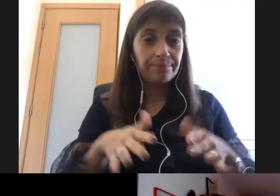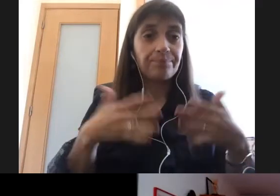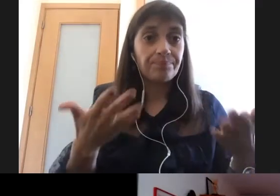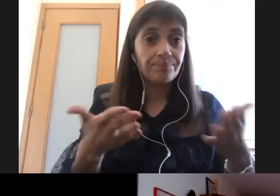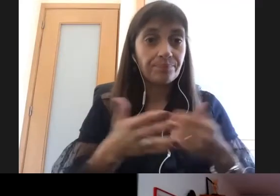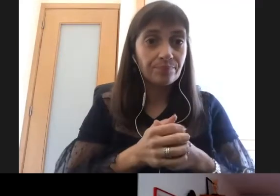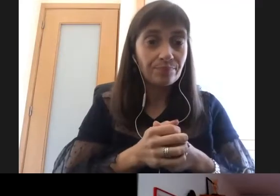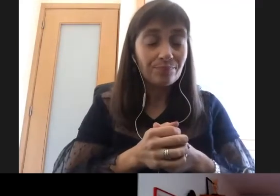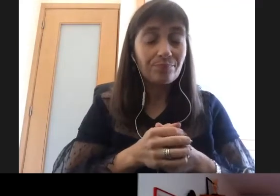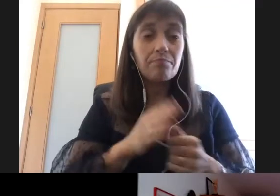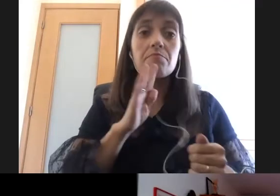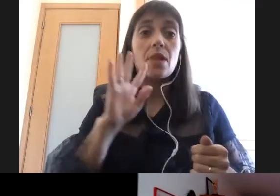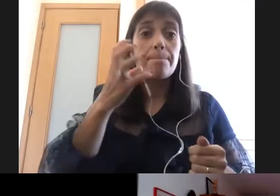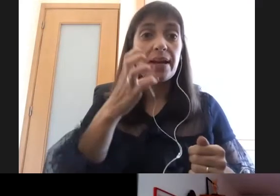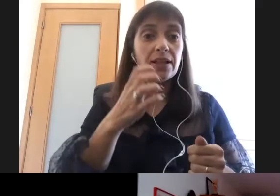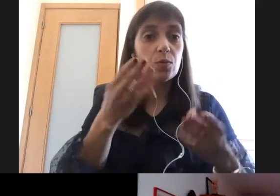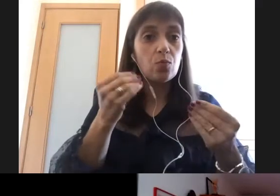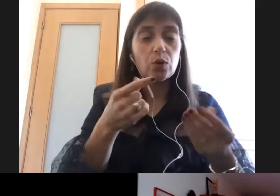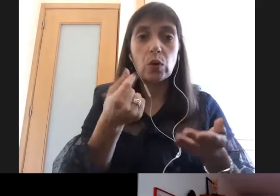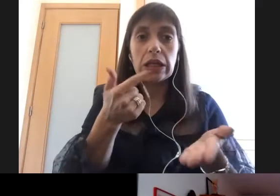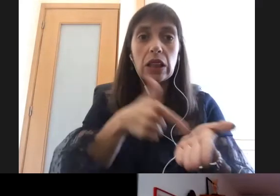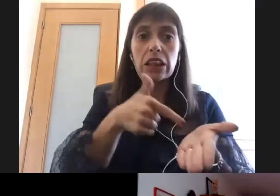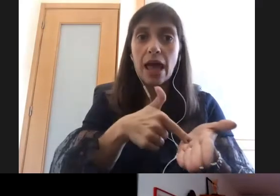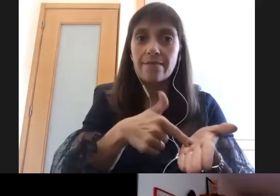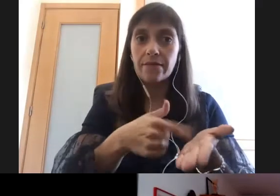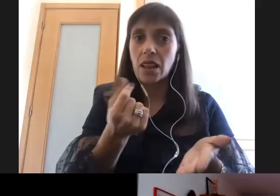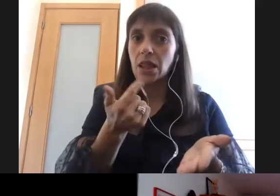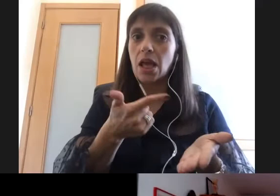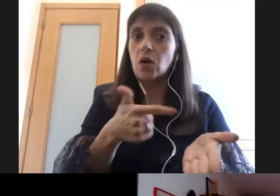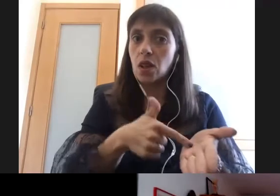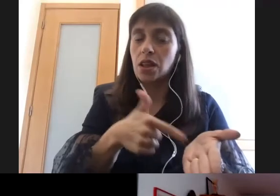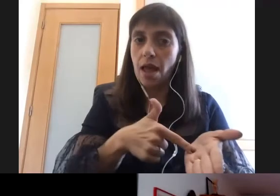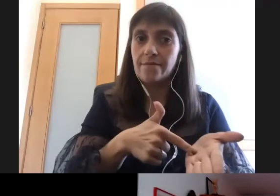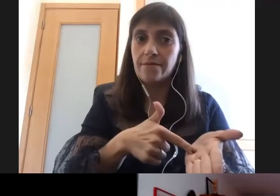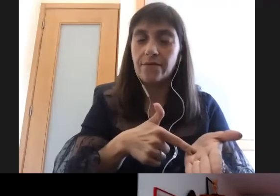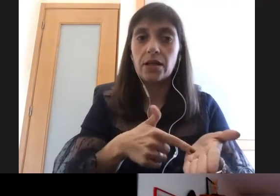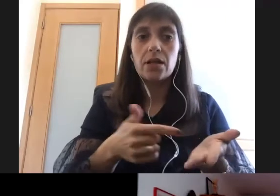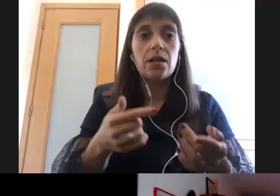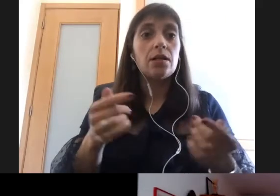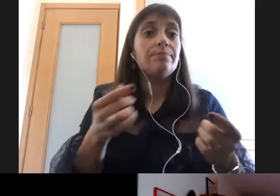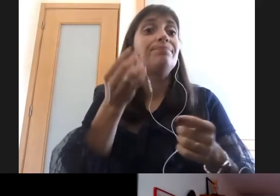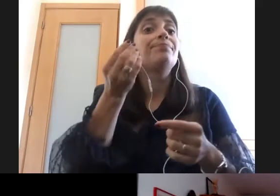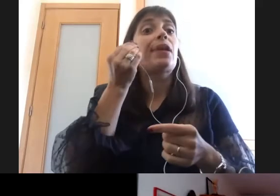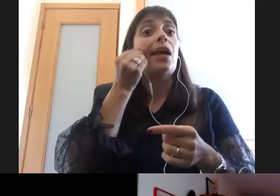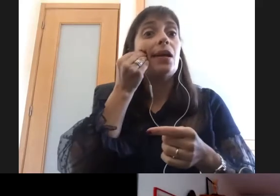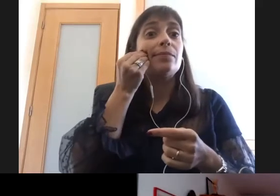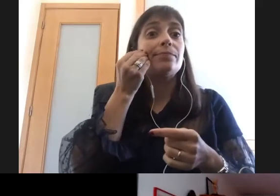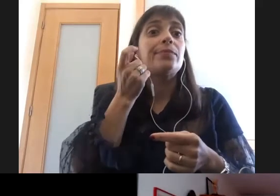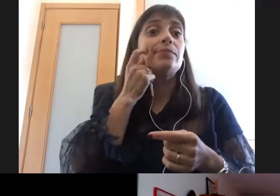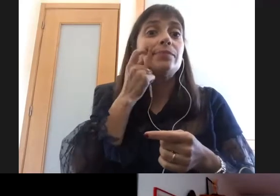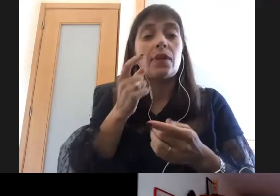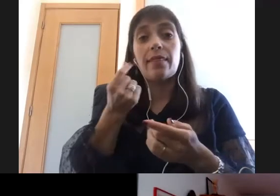o país está muito endividado, endividado com a Inglaterra, principalmente, que tinha